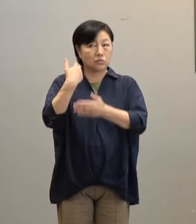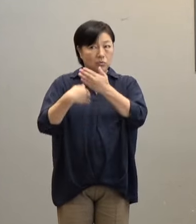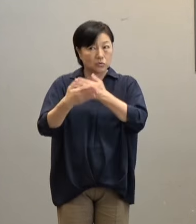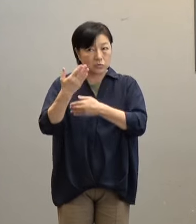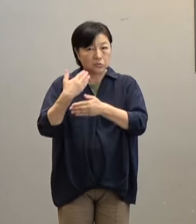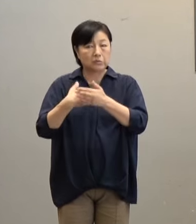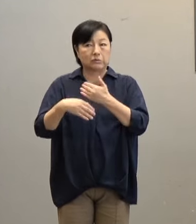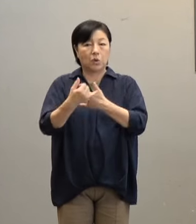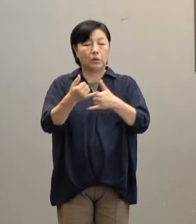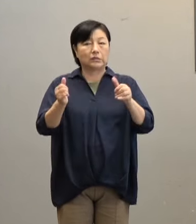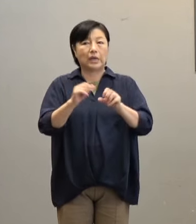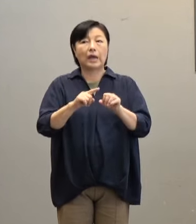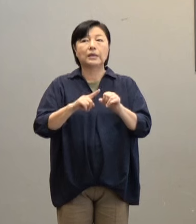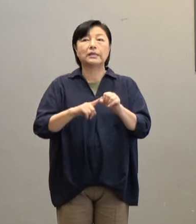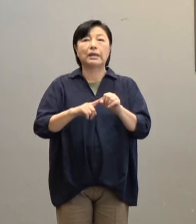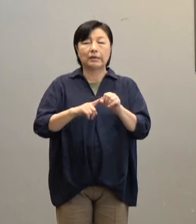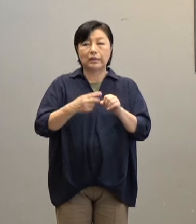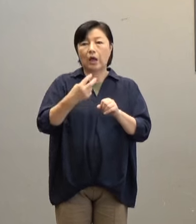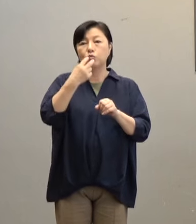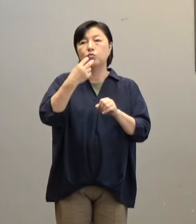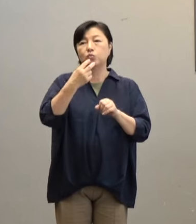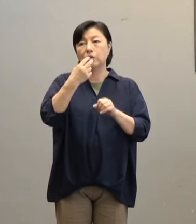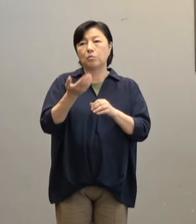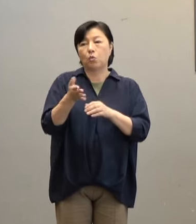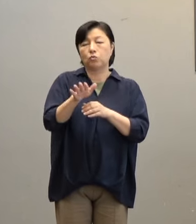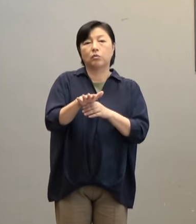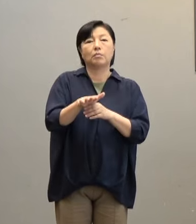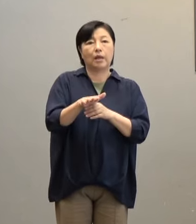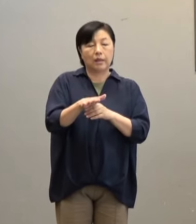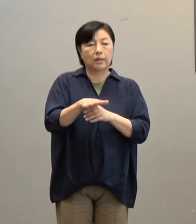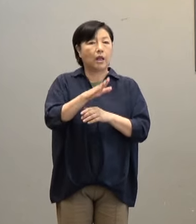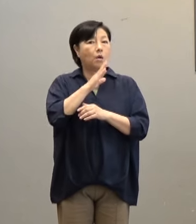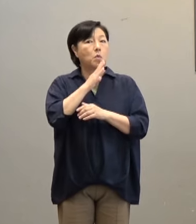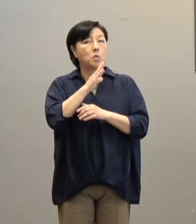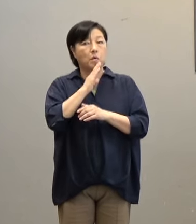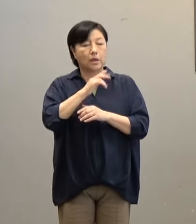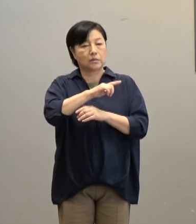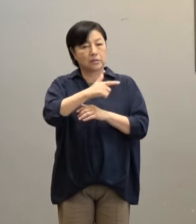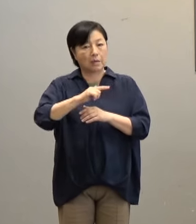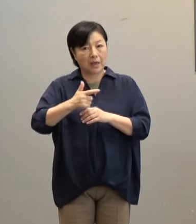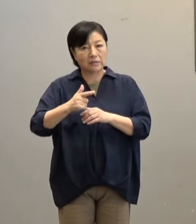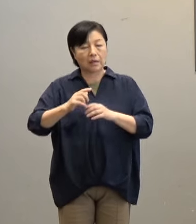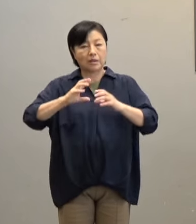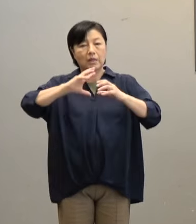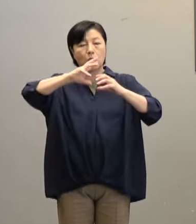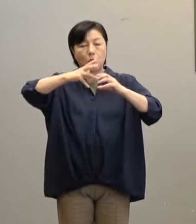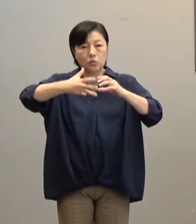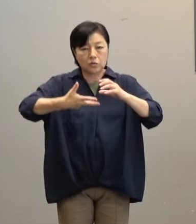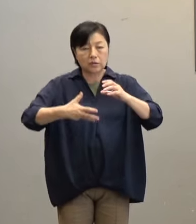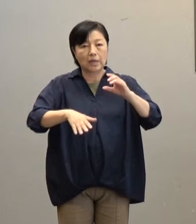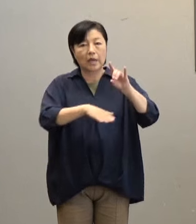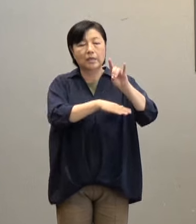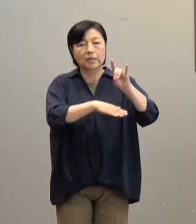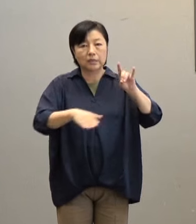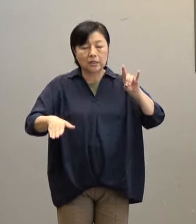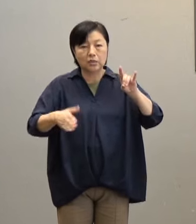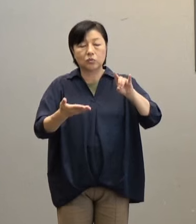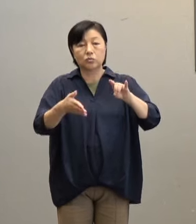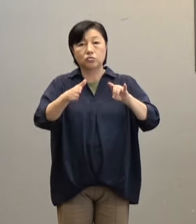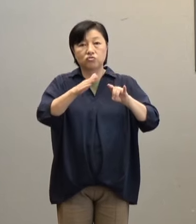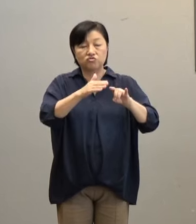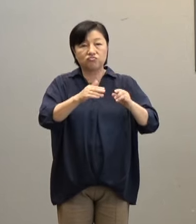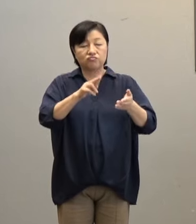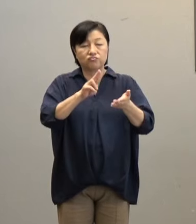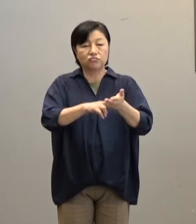なんていうか、社会的なこう雰囲気も含めてですね、まあ、本来、さまざまな国際基準にのっとって設定していたものより